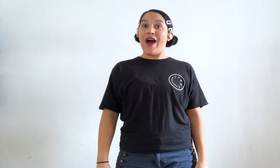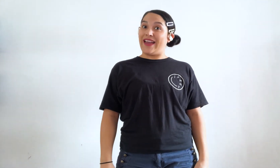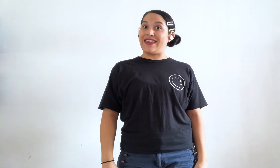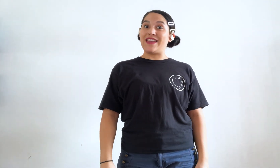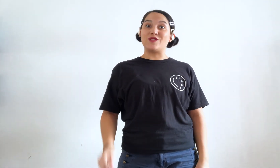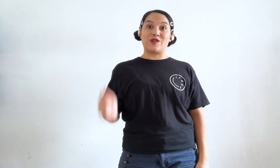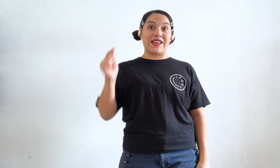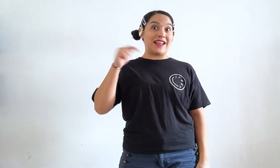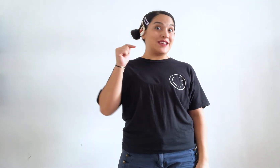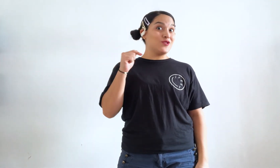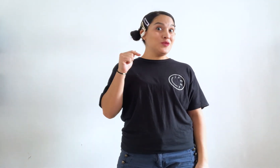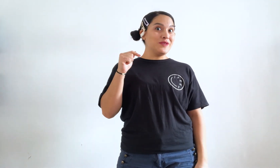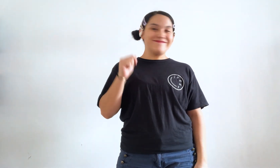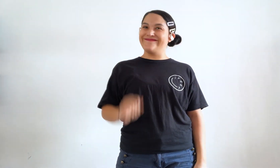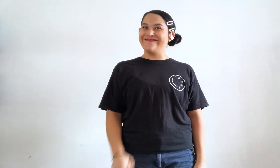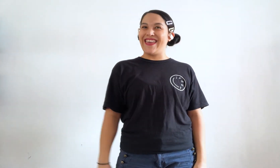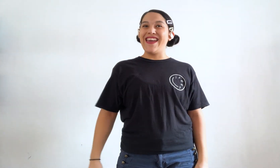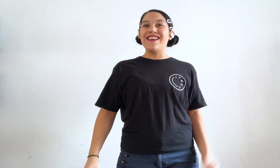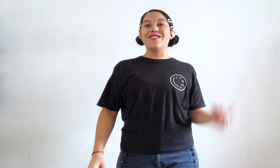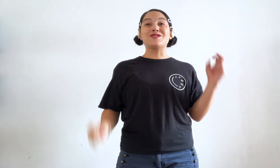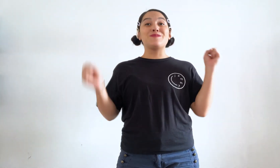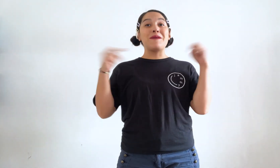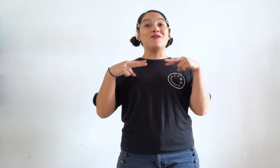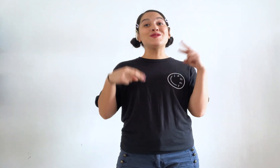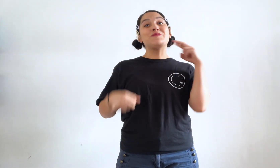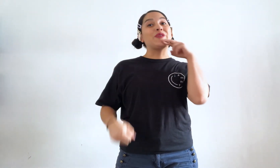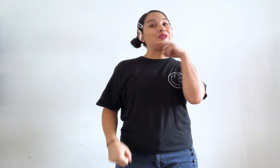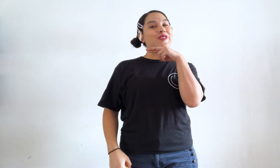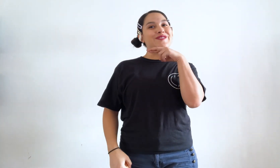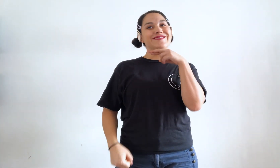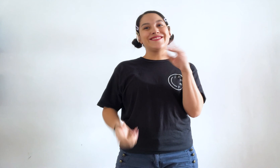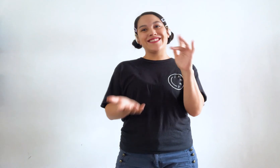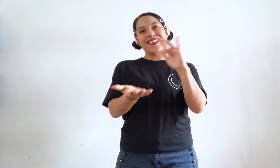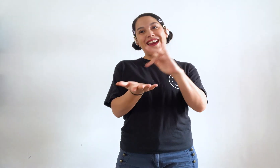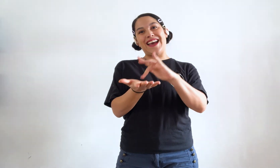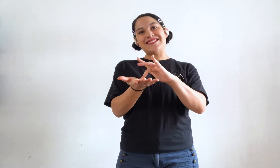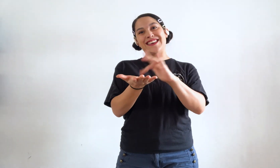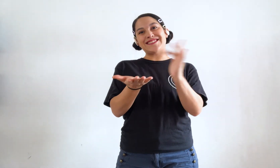aquí en nuestro canal de YouTube. Nos vemos pronto. Gracias.